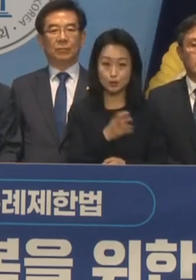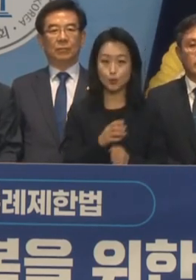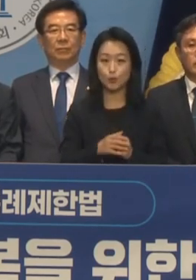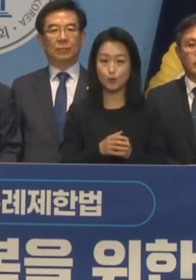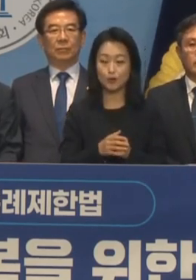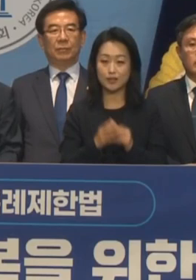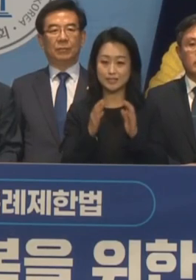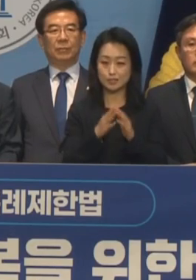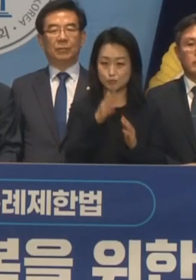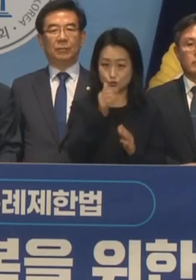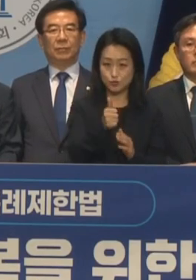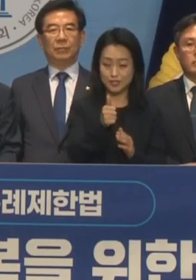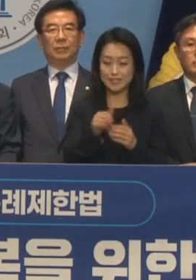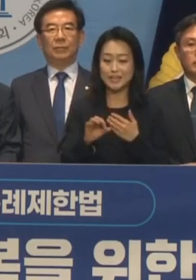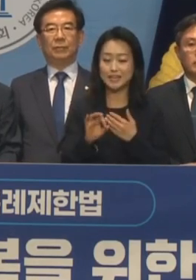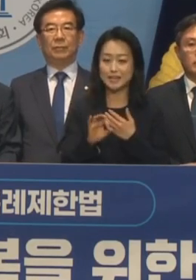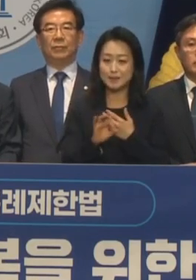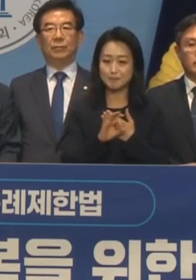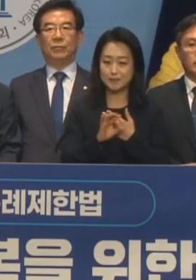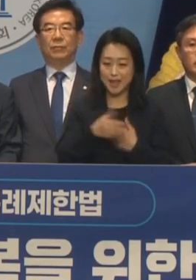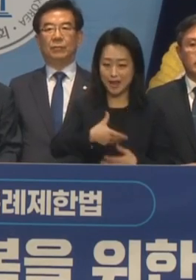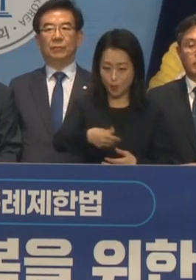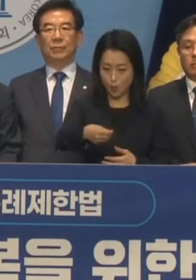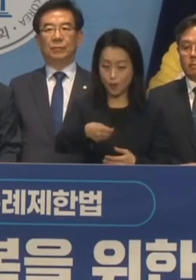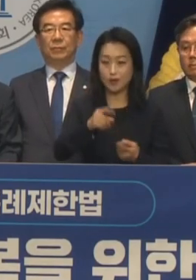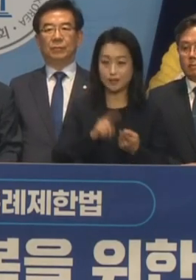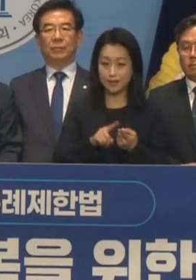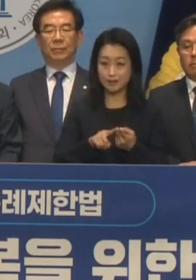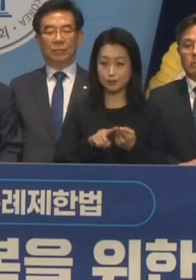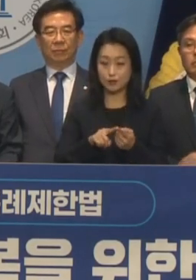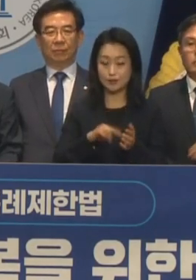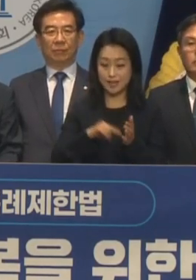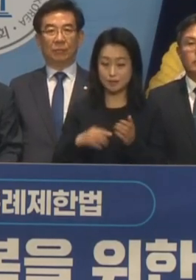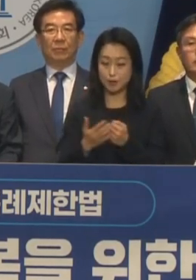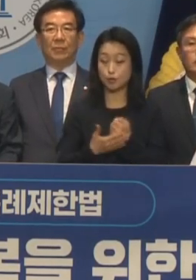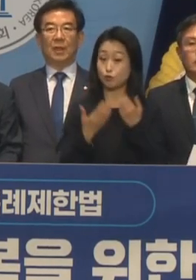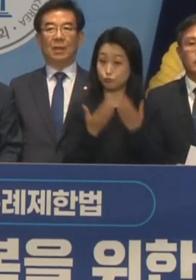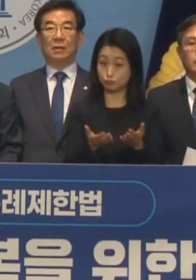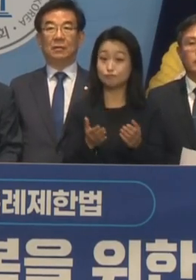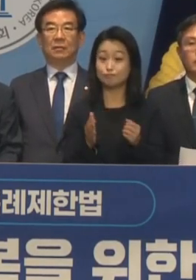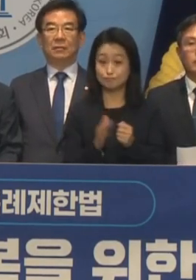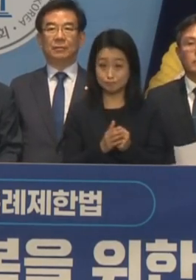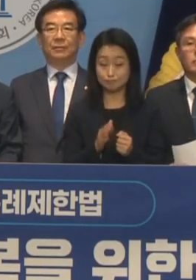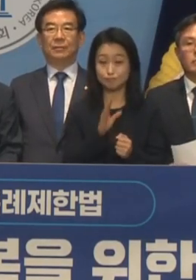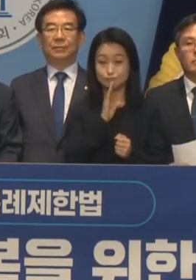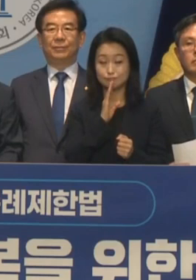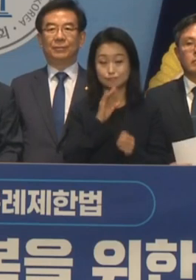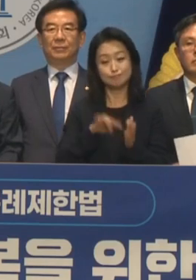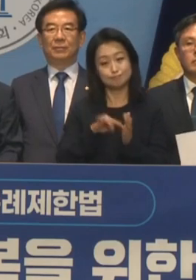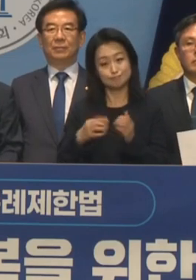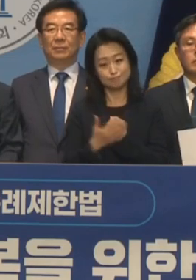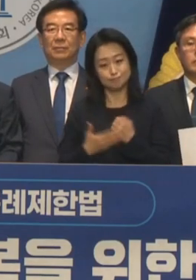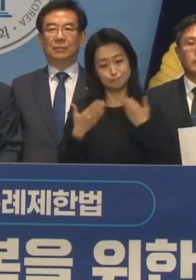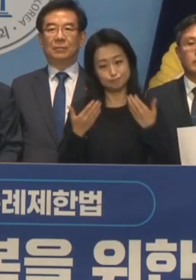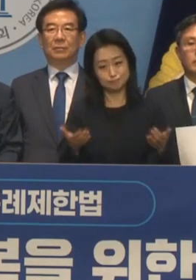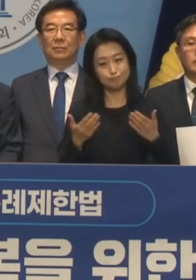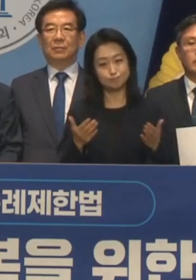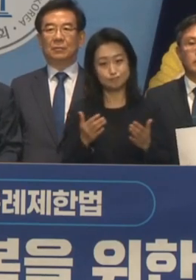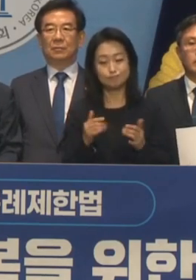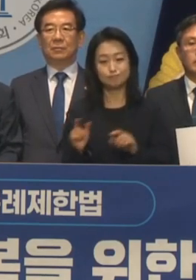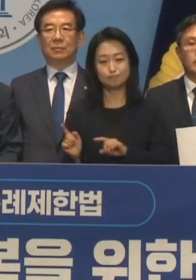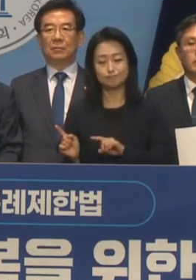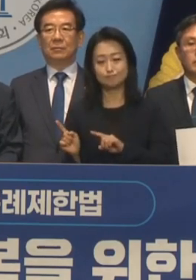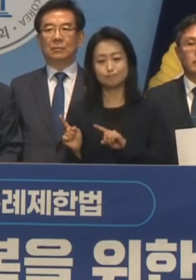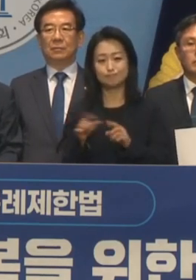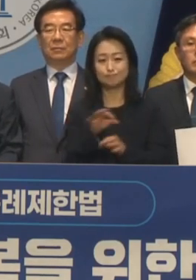세액공제는 민생에 실질적인 혜택을 줘서 삶의 질을 제거하겠다는 의지를 담았습니다. 현재